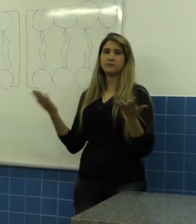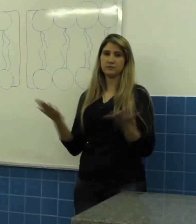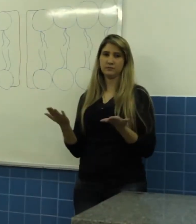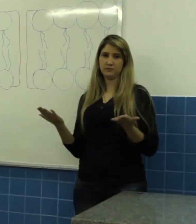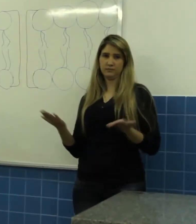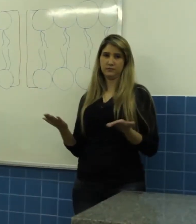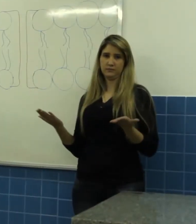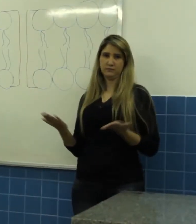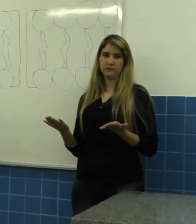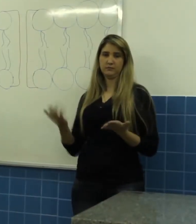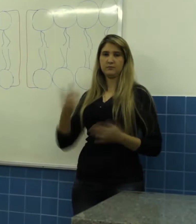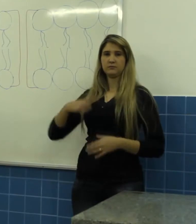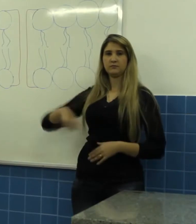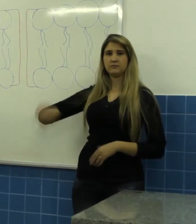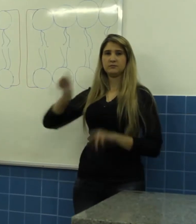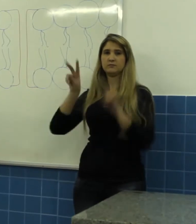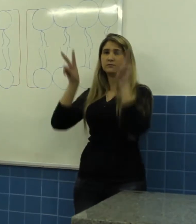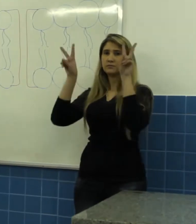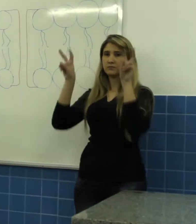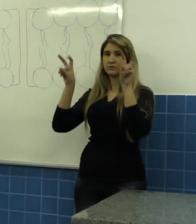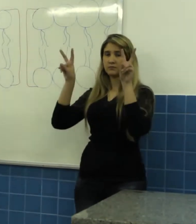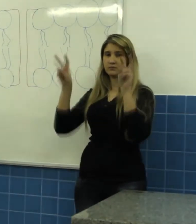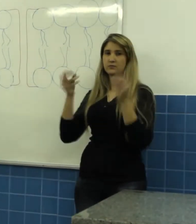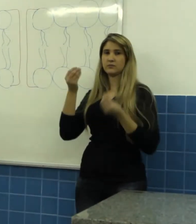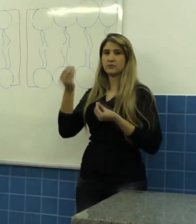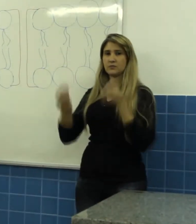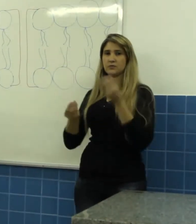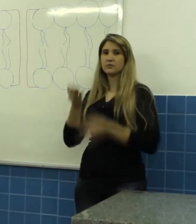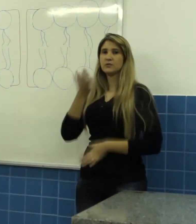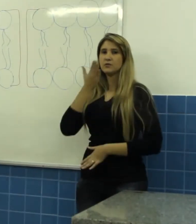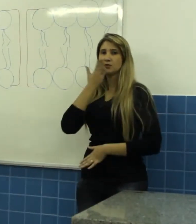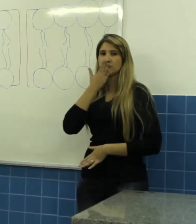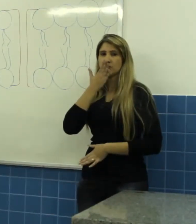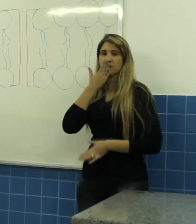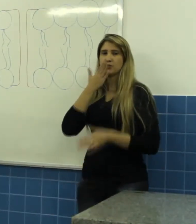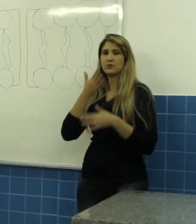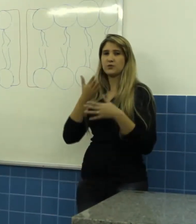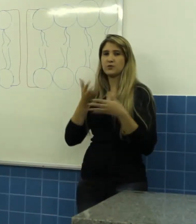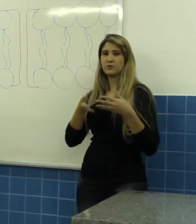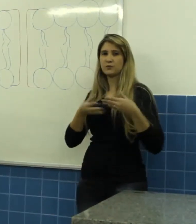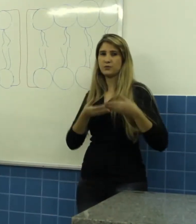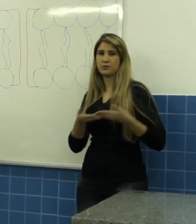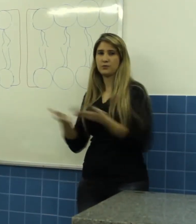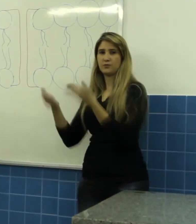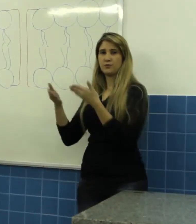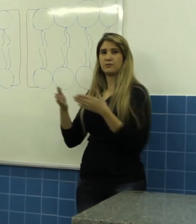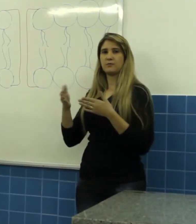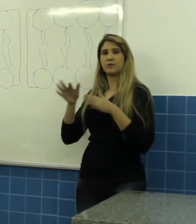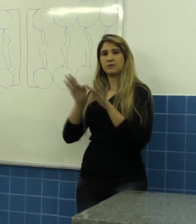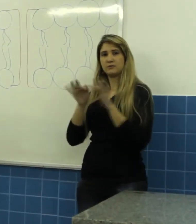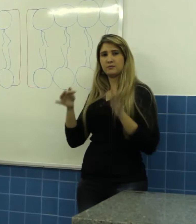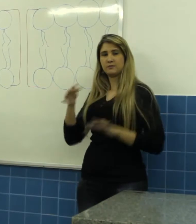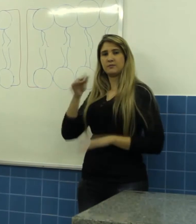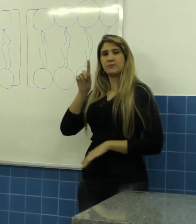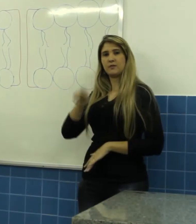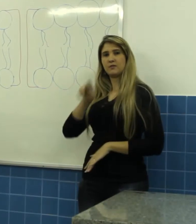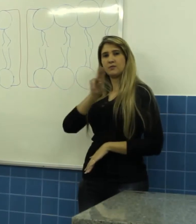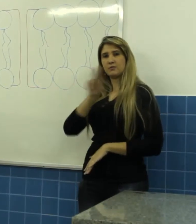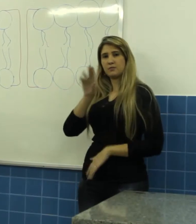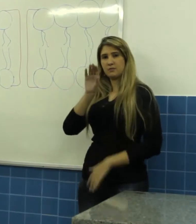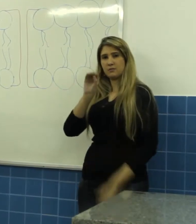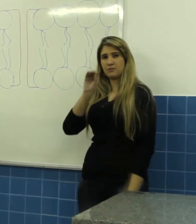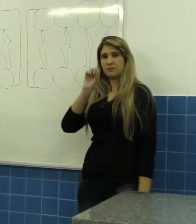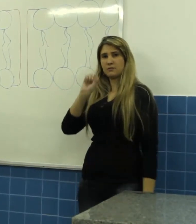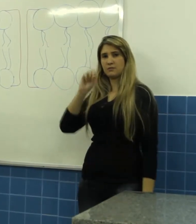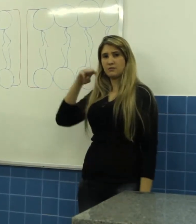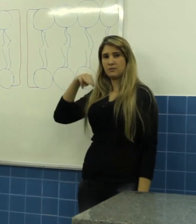iremos ver uma modalidade de transporte passivo chamada osmose. Lembrando